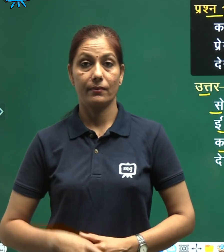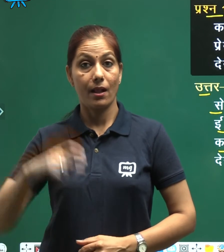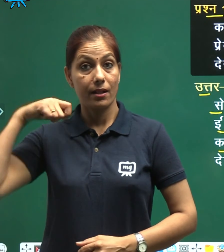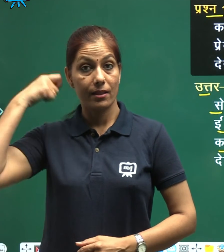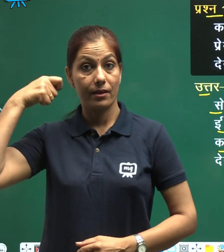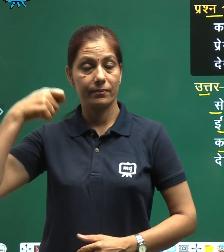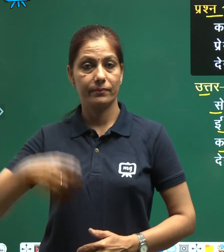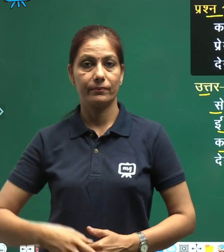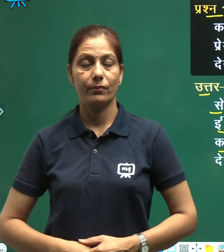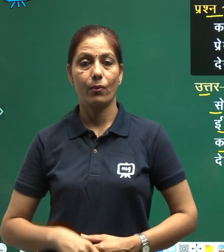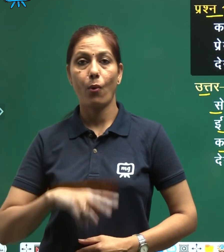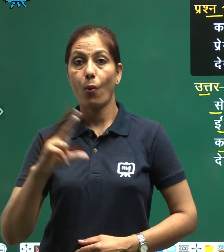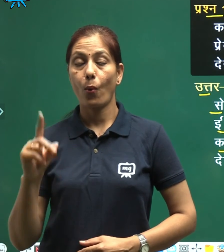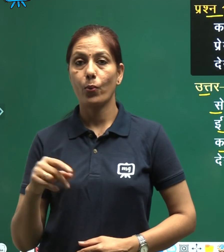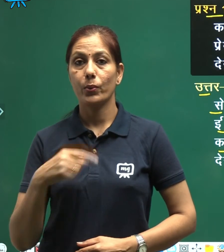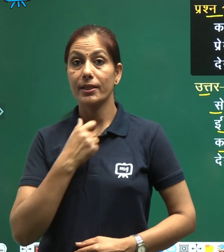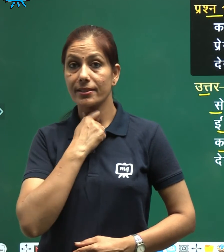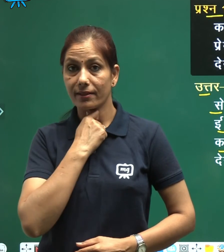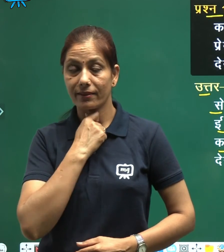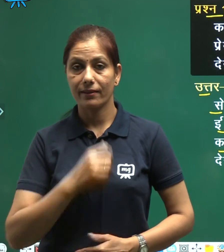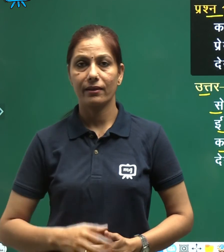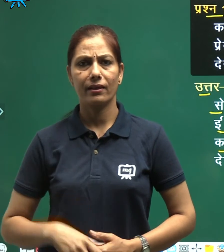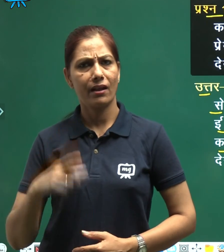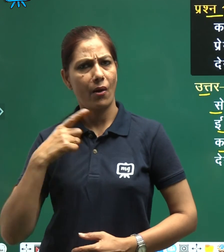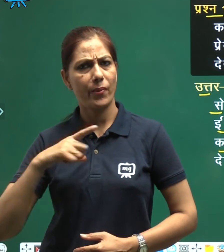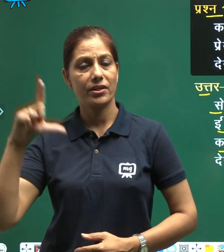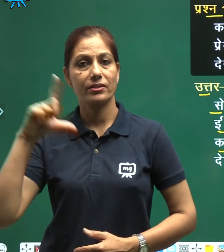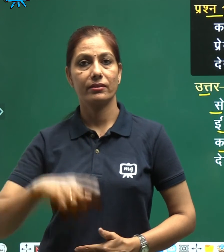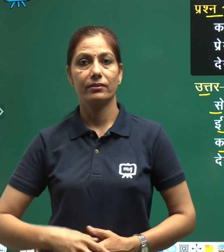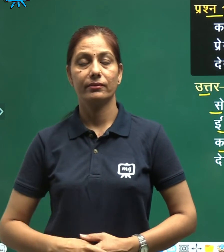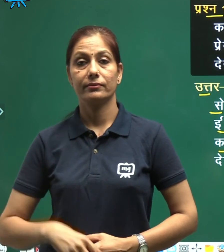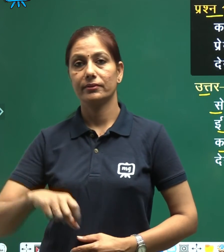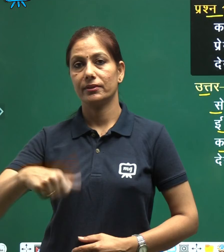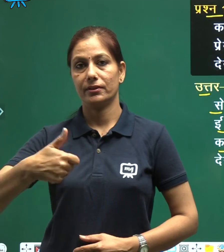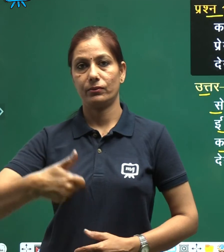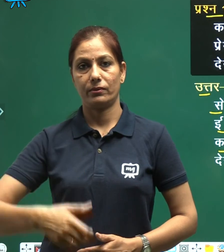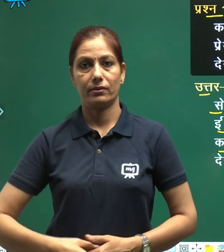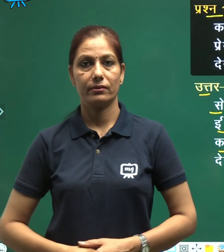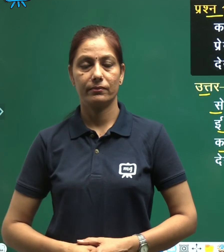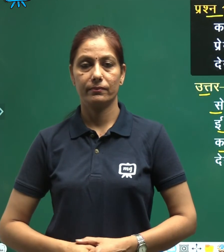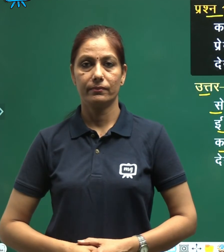धर्म और सत्य की हमेशा जीत होती है।